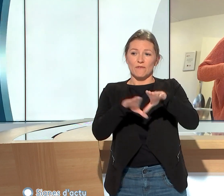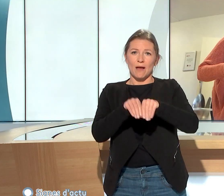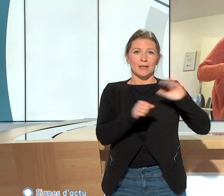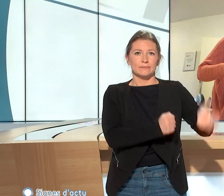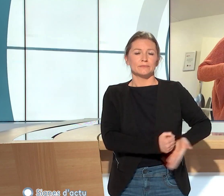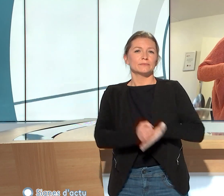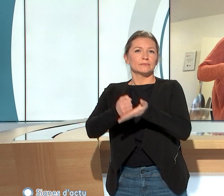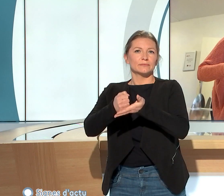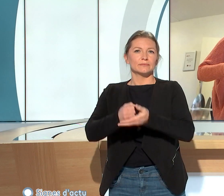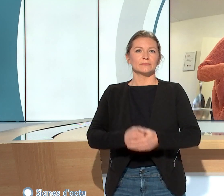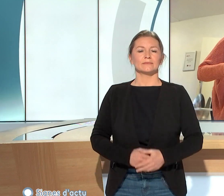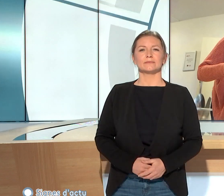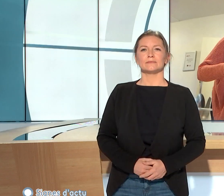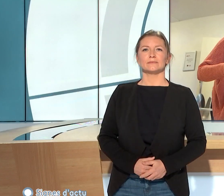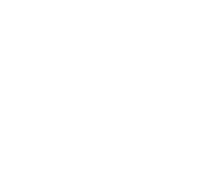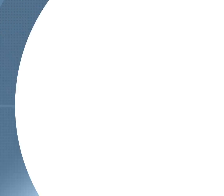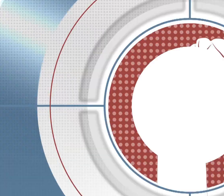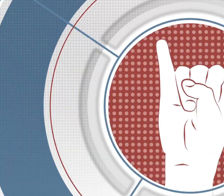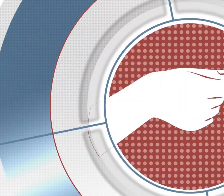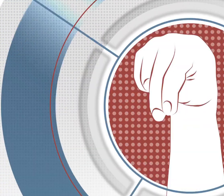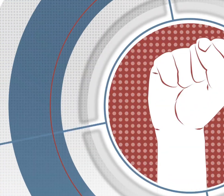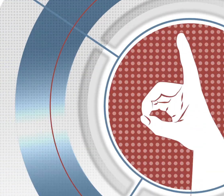vient en aide aux familles.